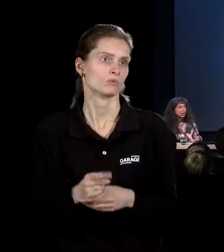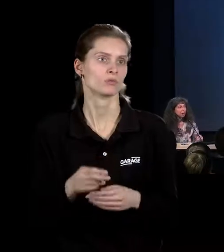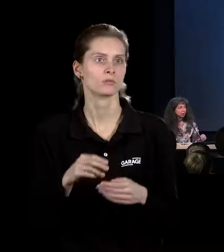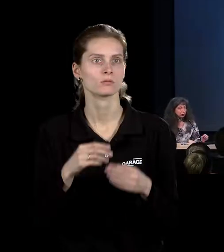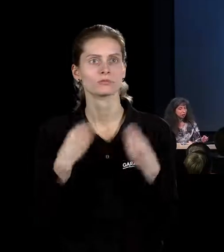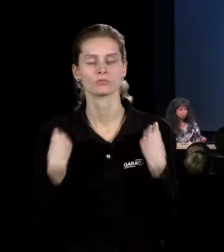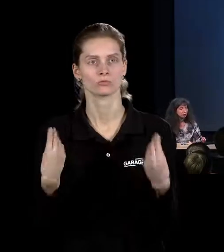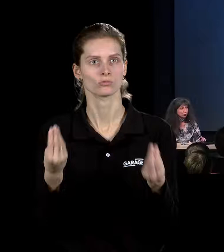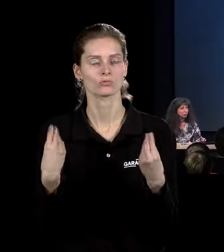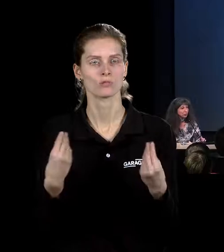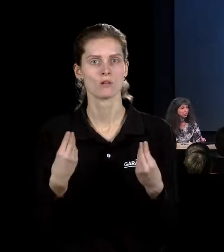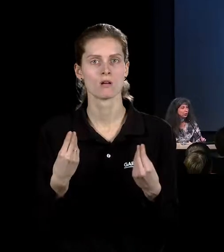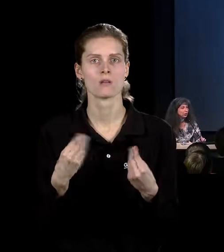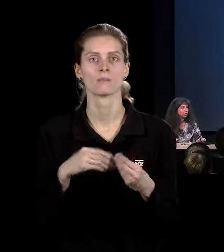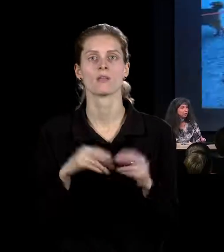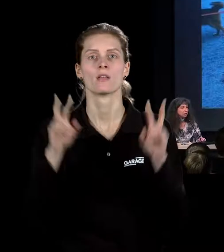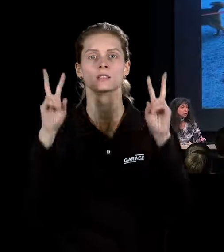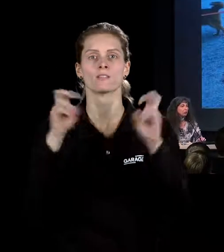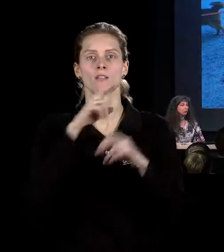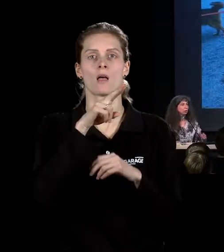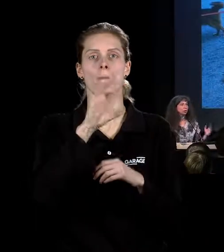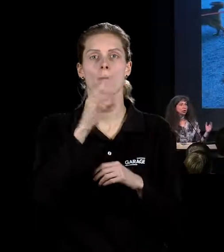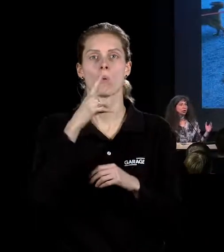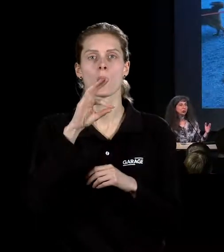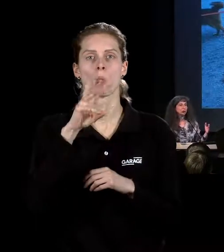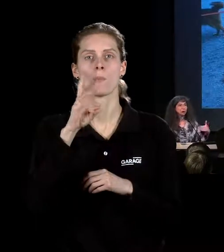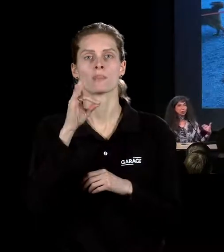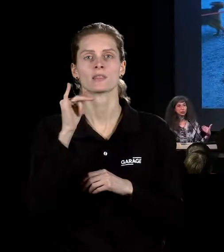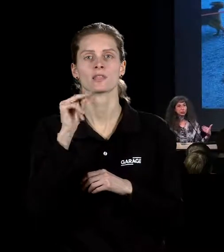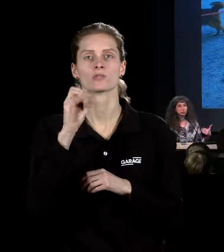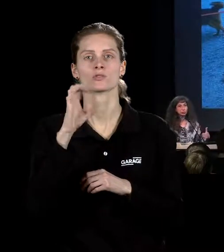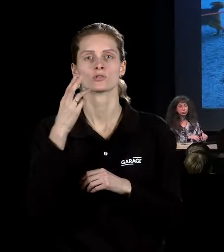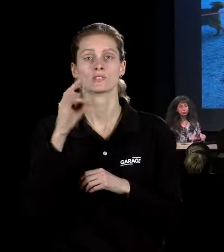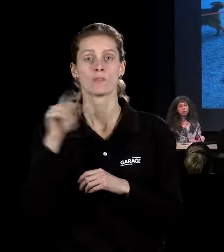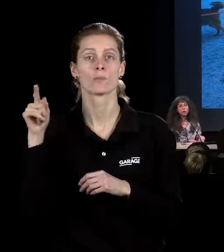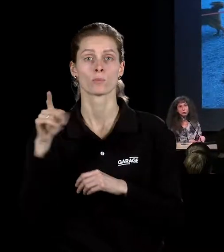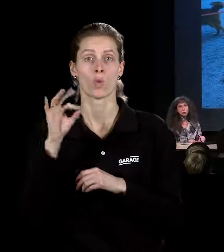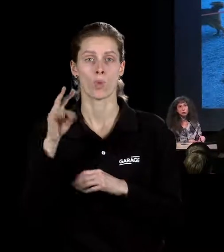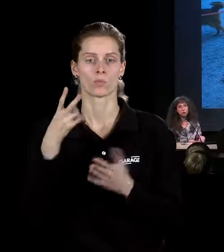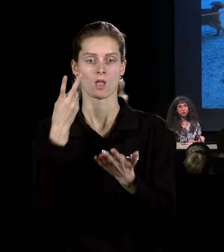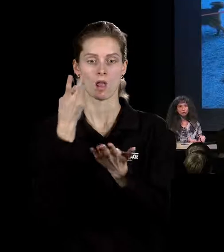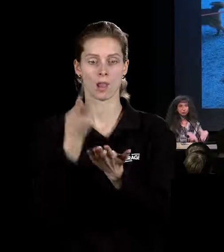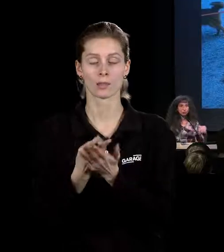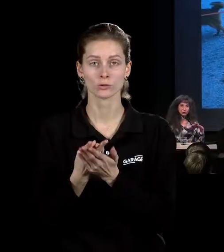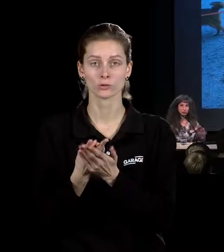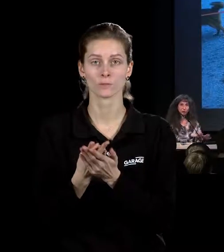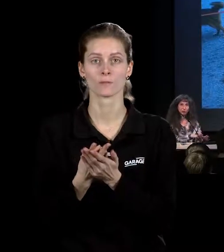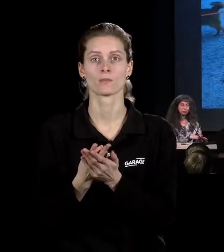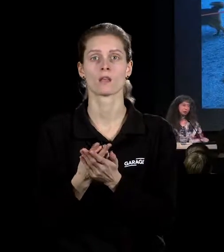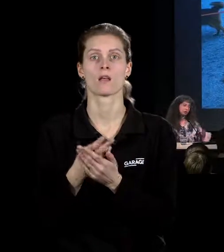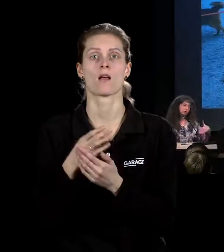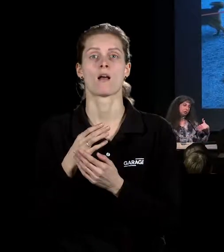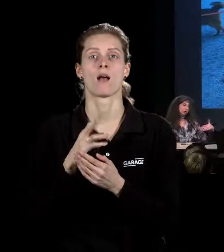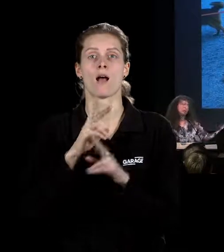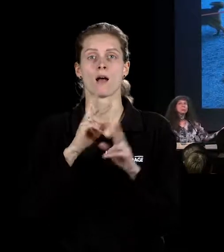постановочными. Паломничество, акция, во время которой он лежит в позе тибетских паломников, да, которые